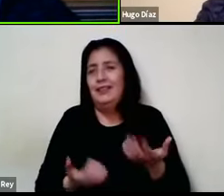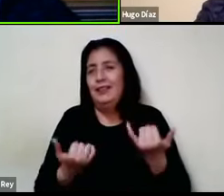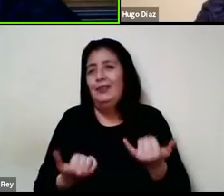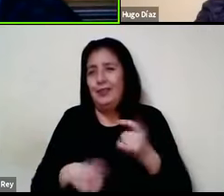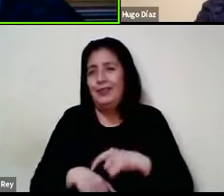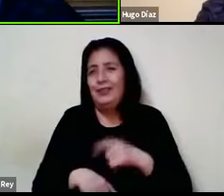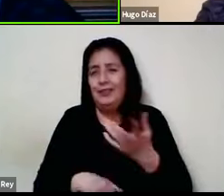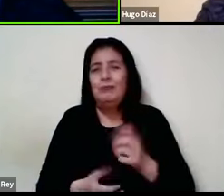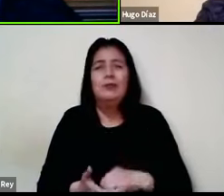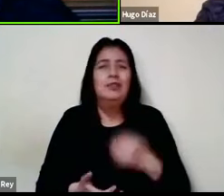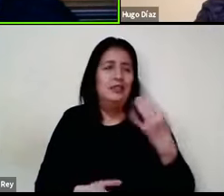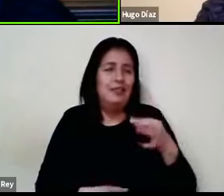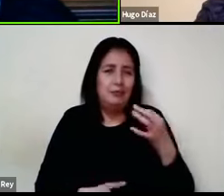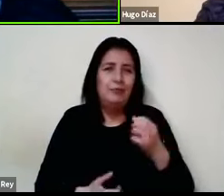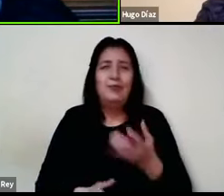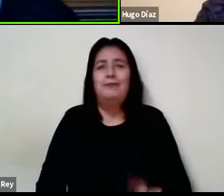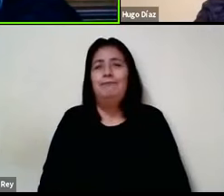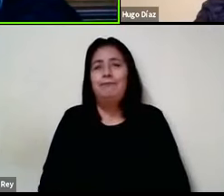era. Y siempre ha sido así.